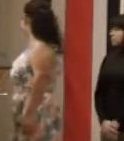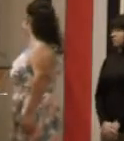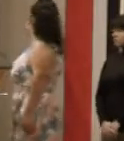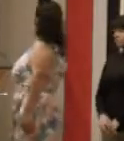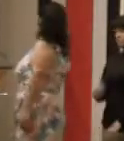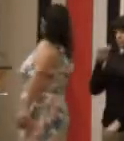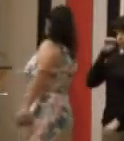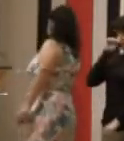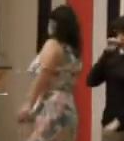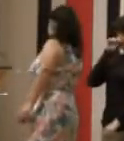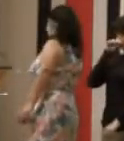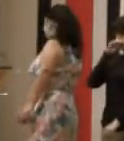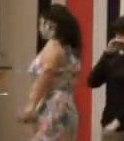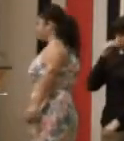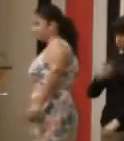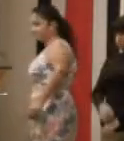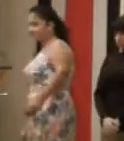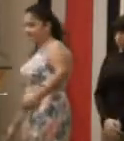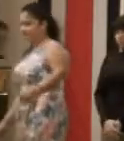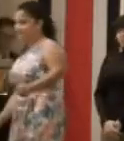Hola, ¿qué tal?